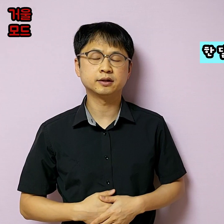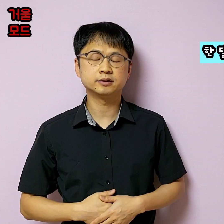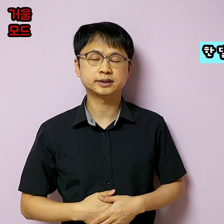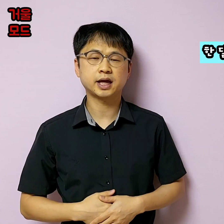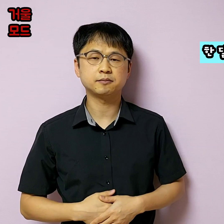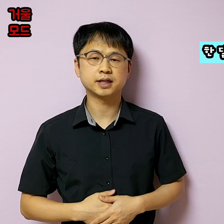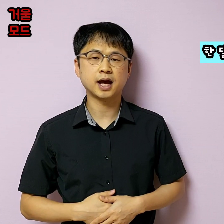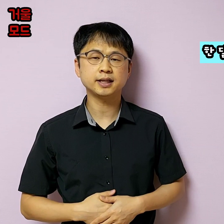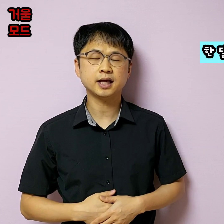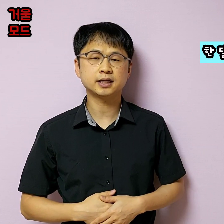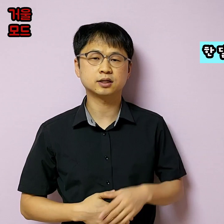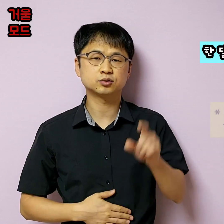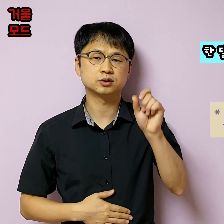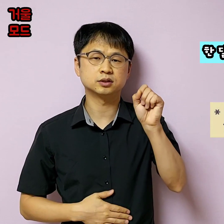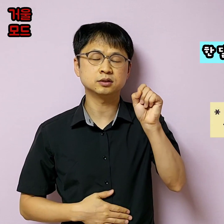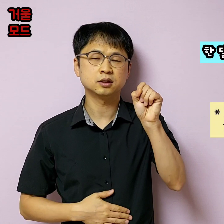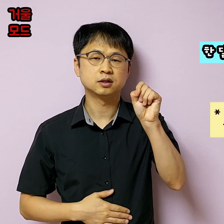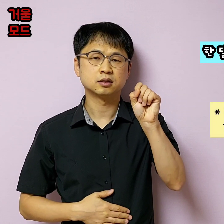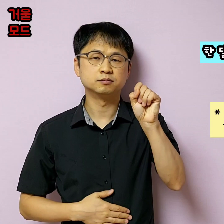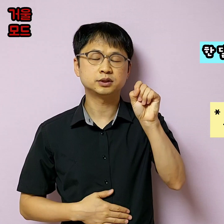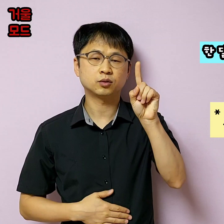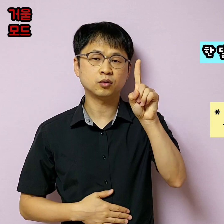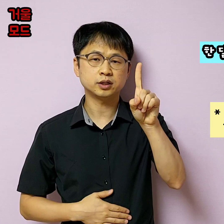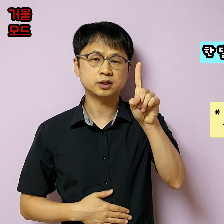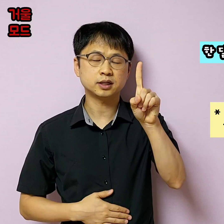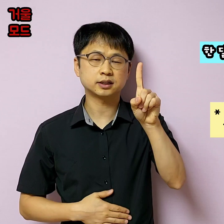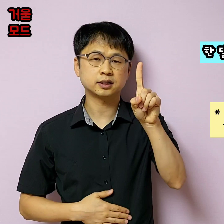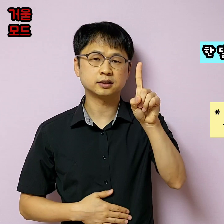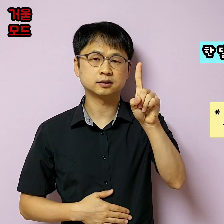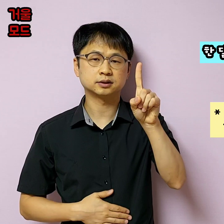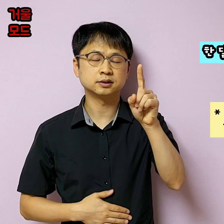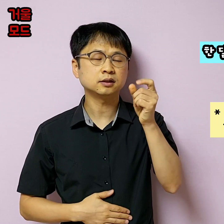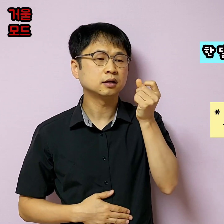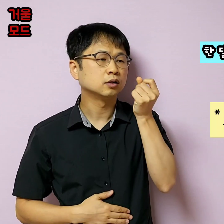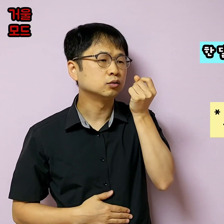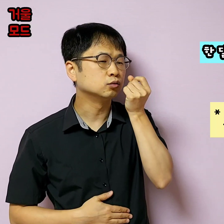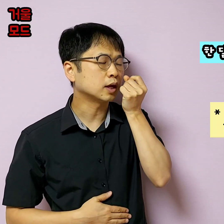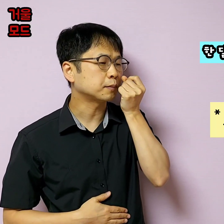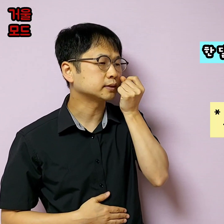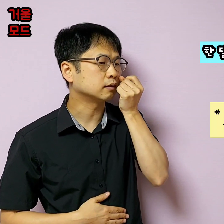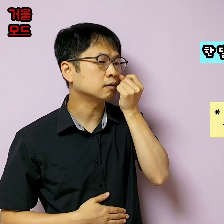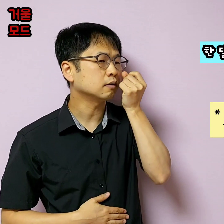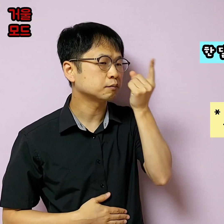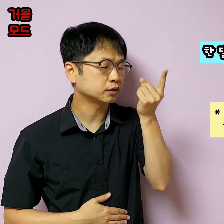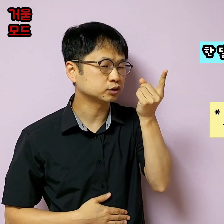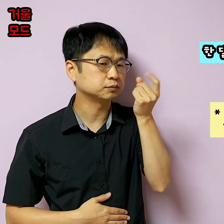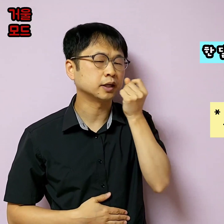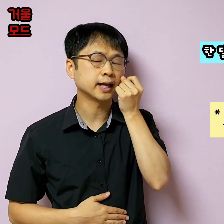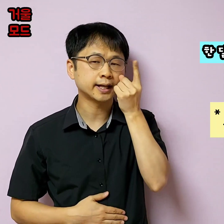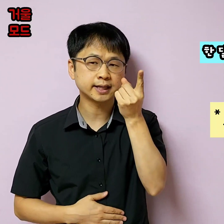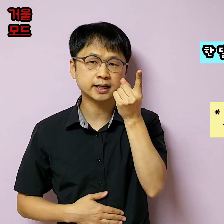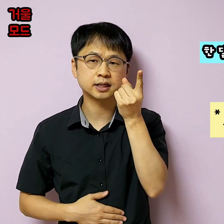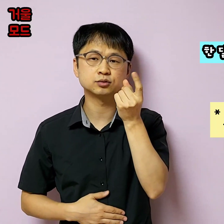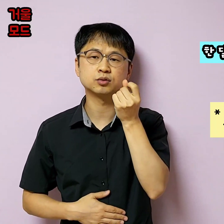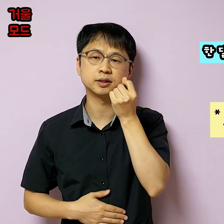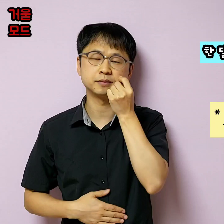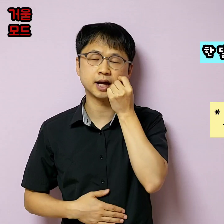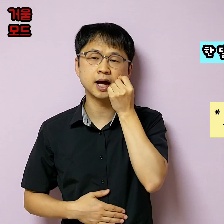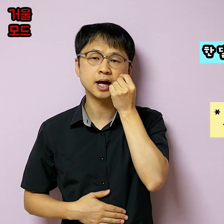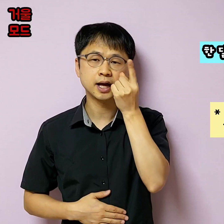넣은 채입니다. 한 달이란 수어는 금지로 1을 나타내는 것을 눈앞에서 펴주시면 한 달이란 수어가 됩니다.